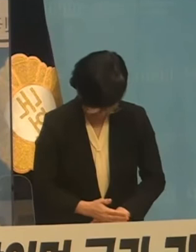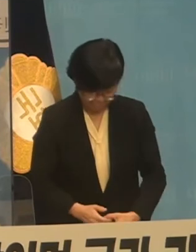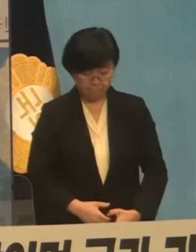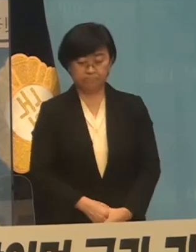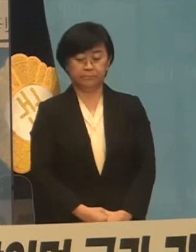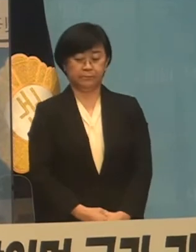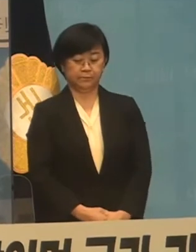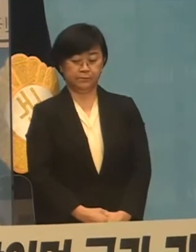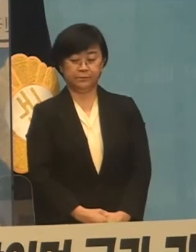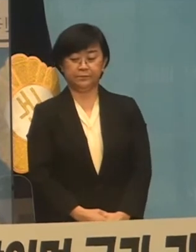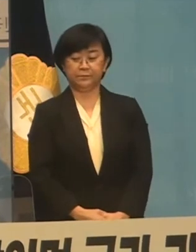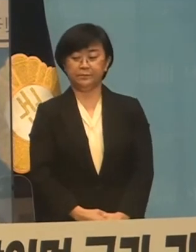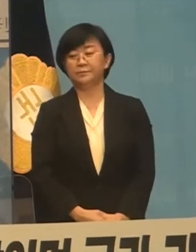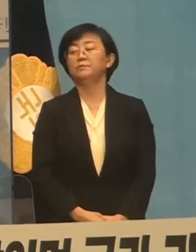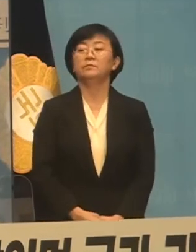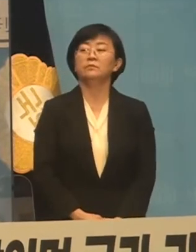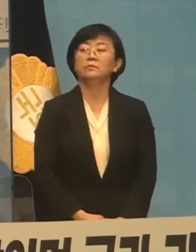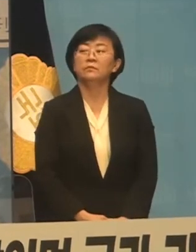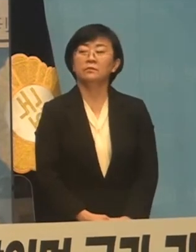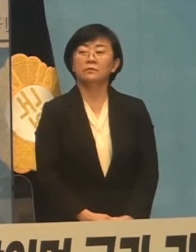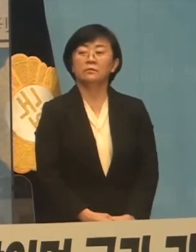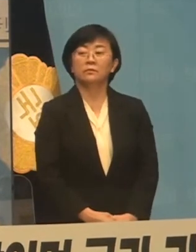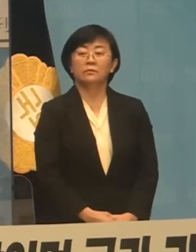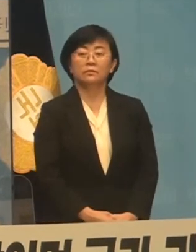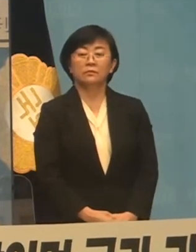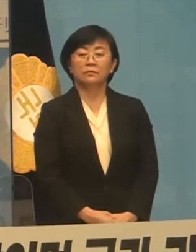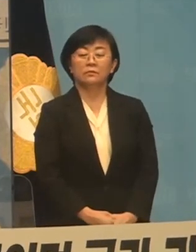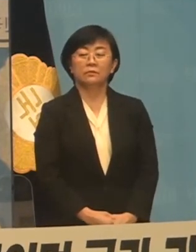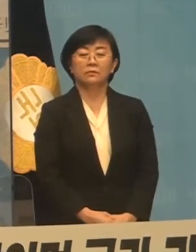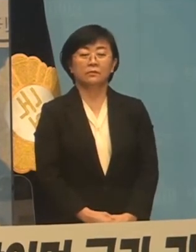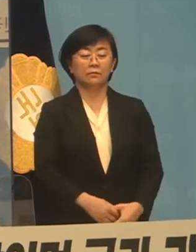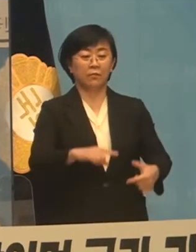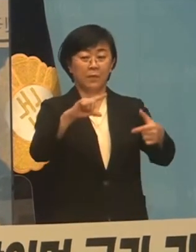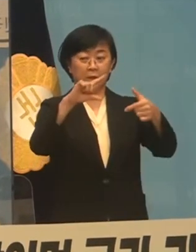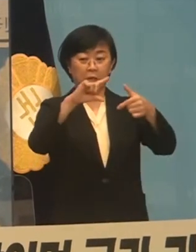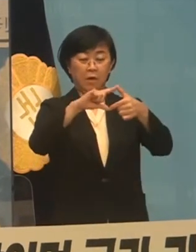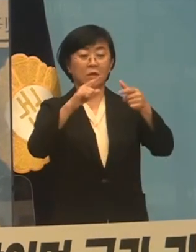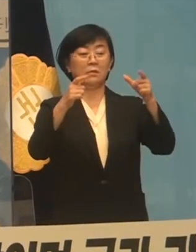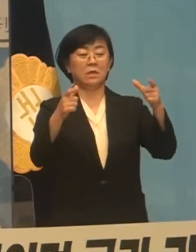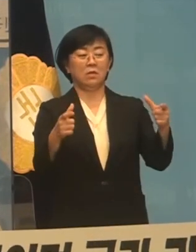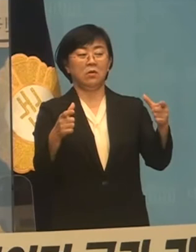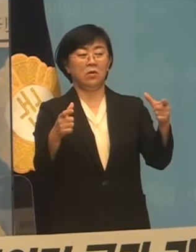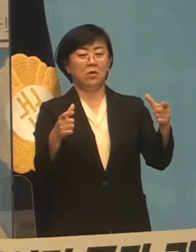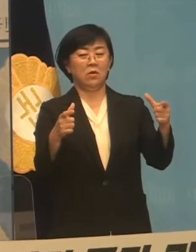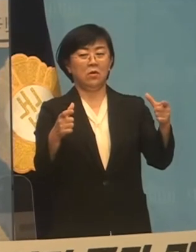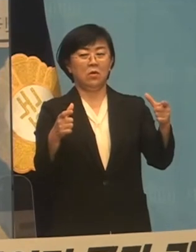네, 경남 지역